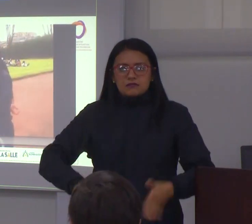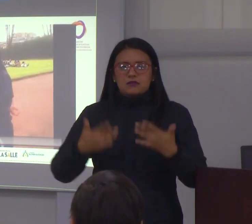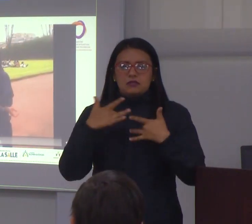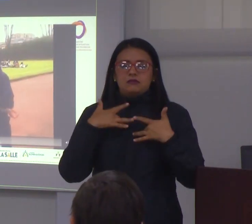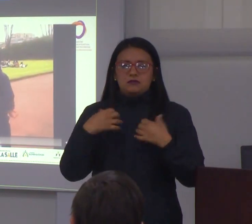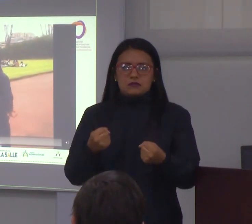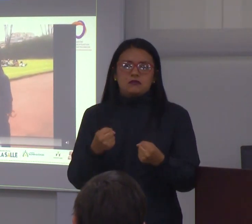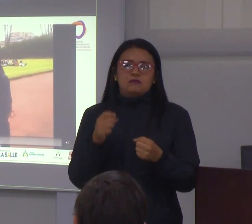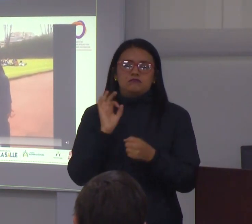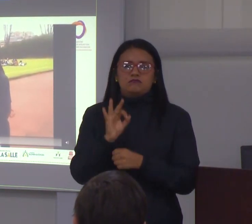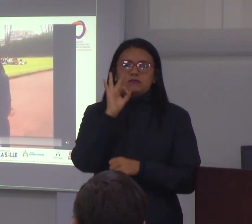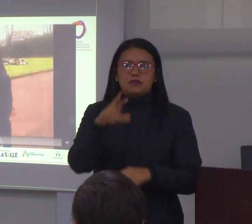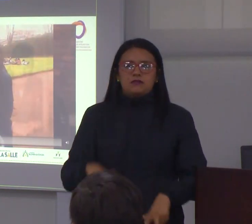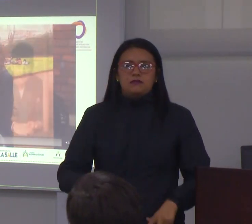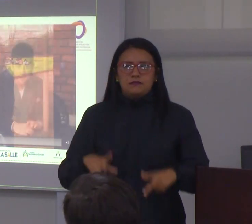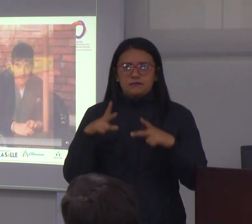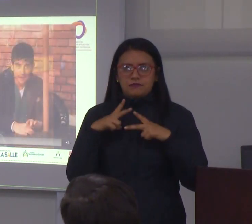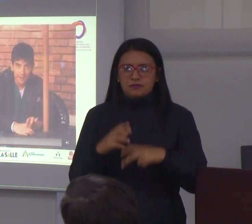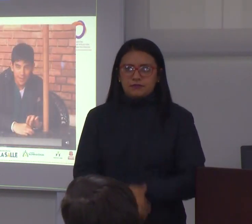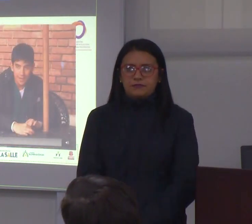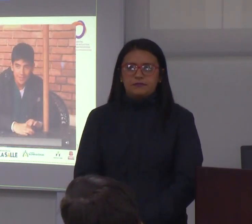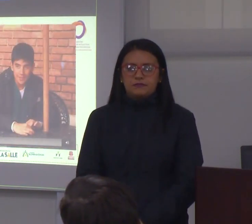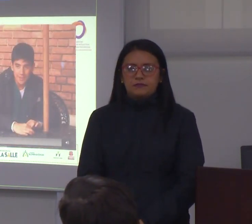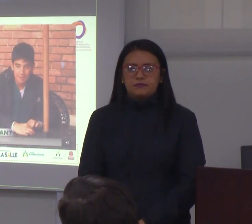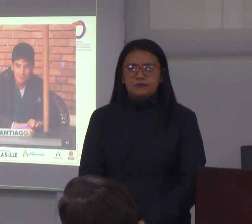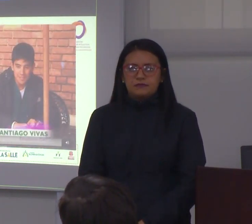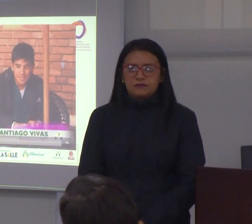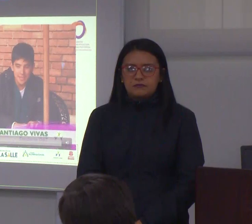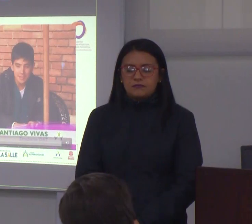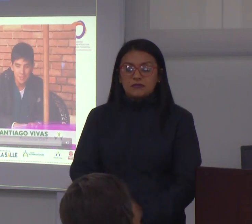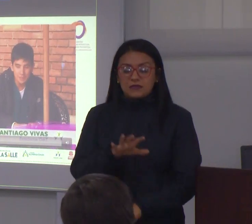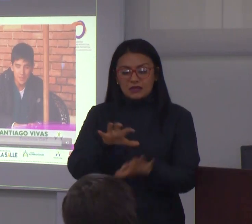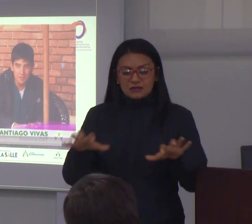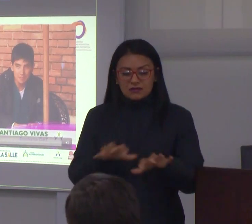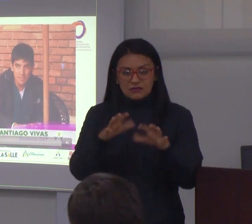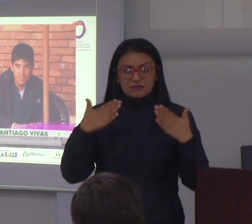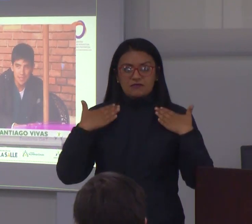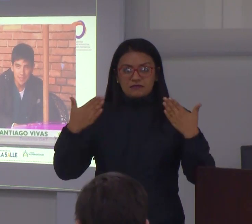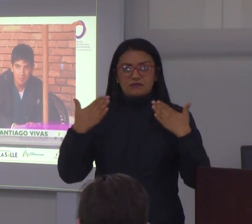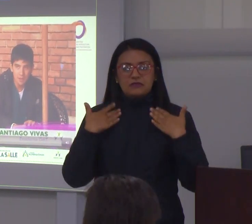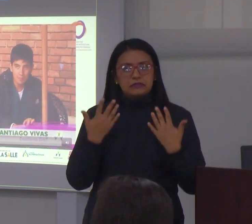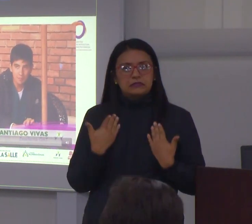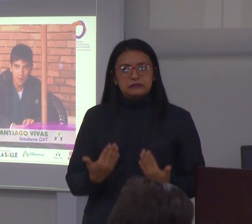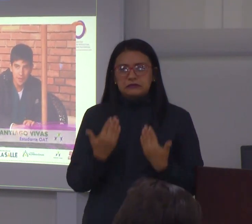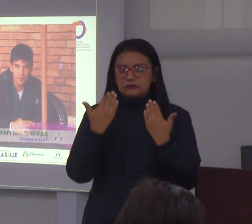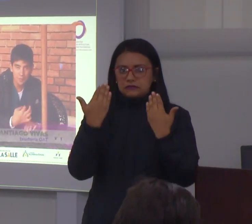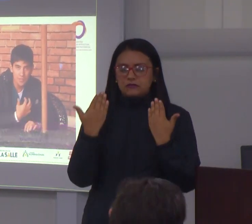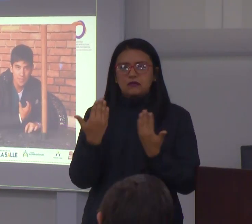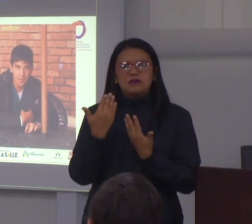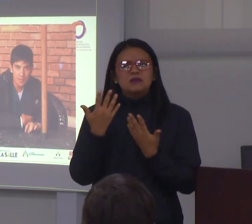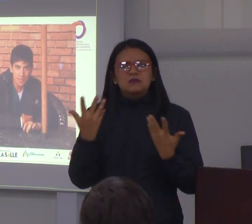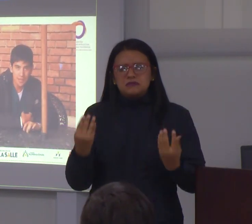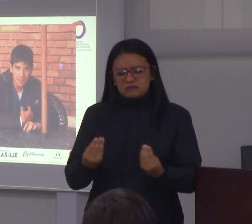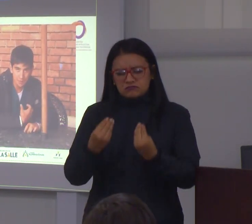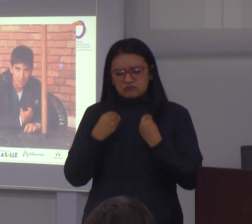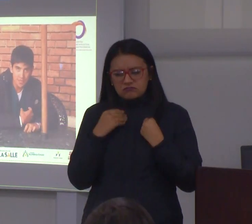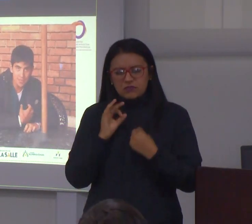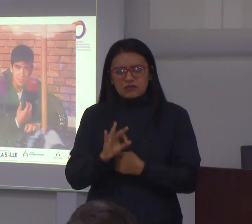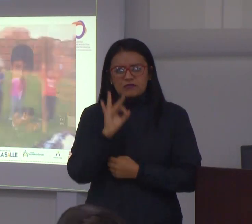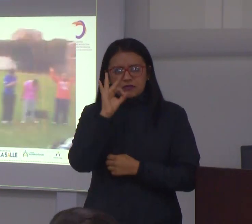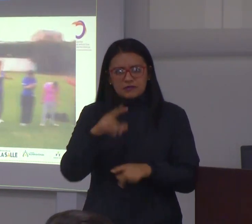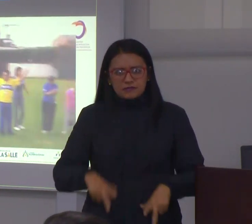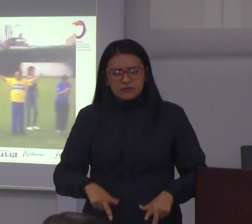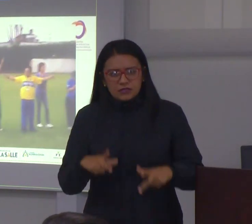salud y calidad de vida. La actividad física nos beneficia también para nuestra calidad de